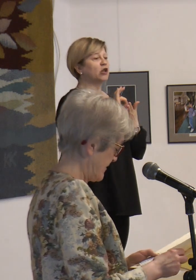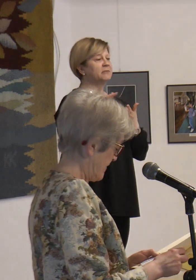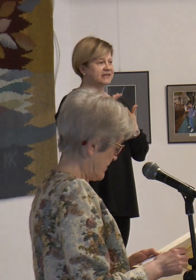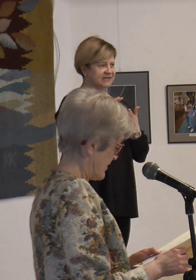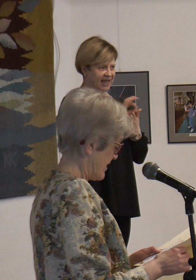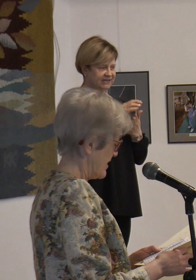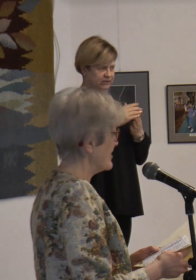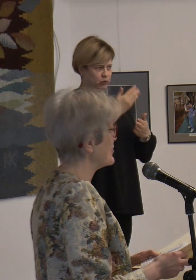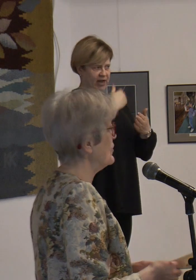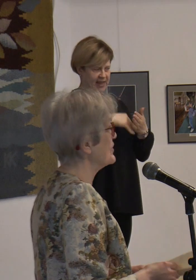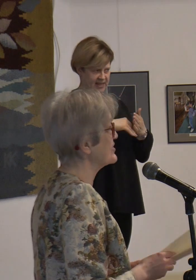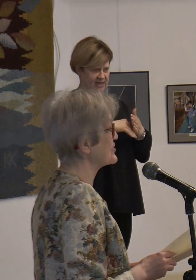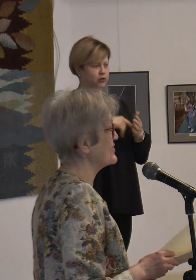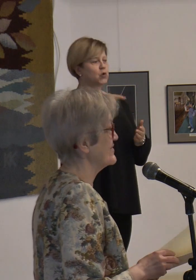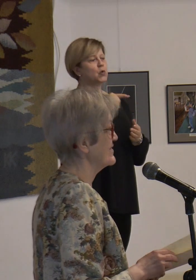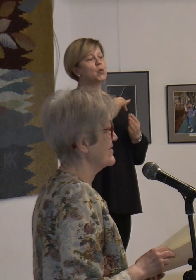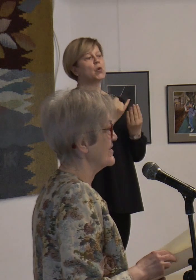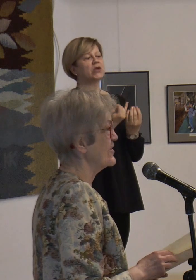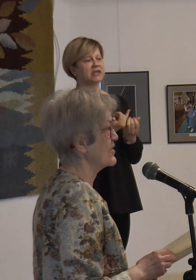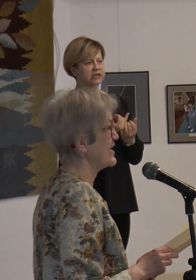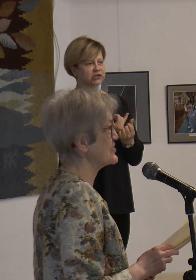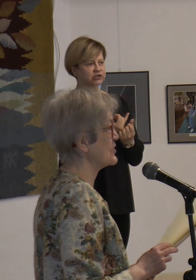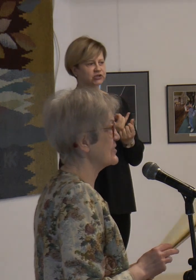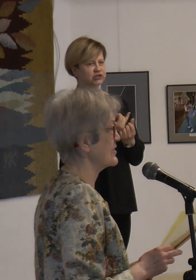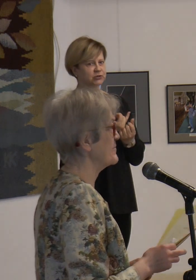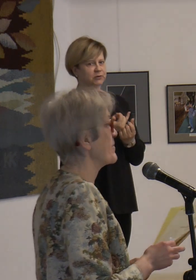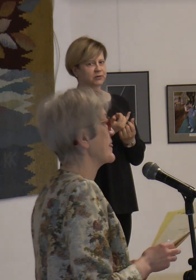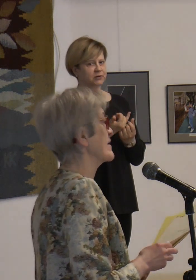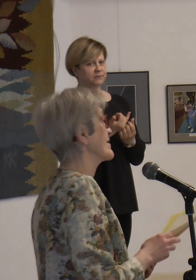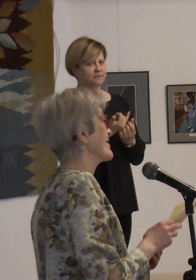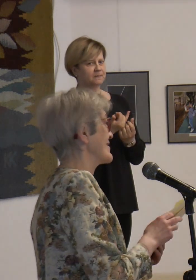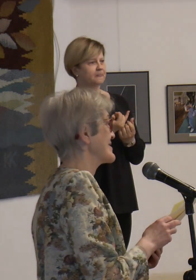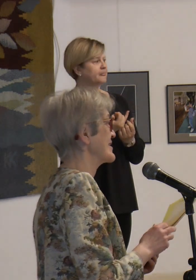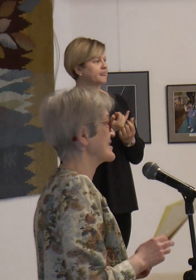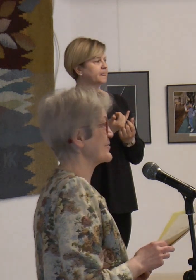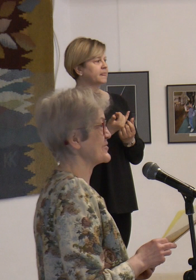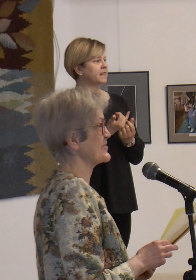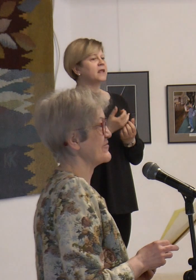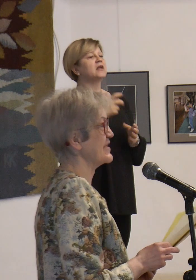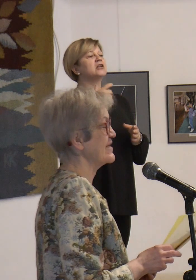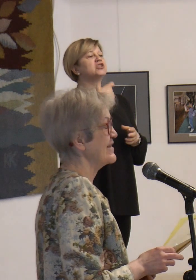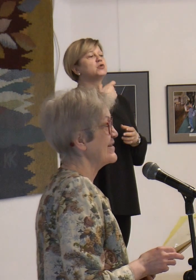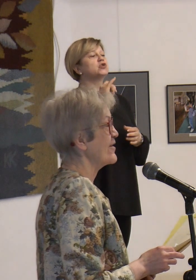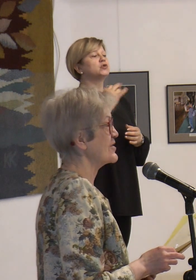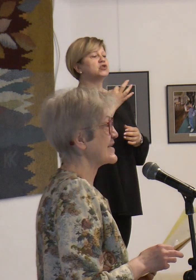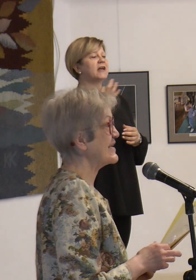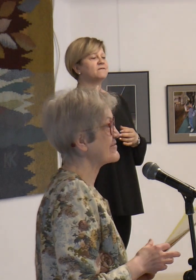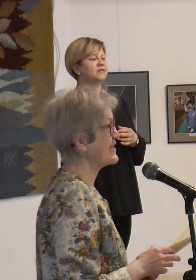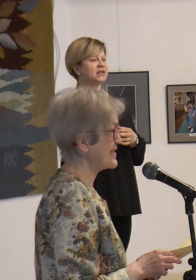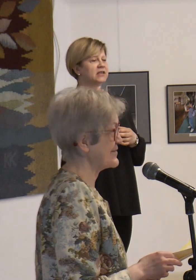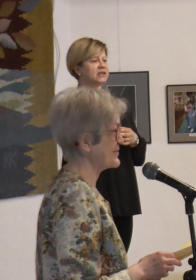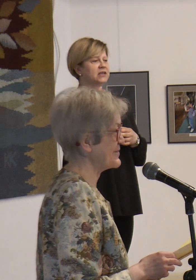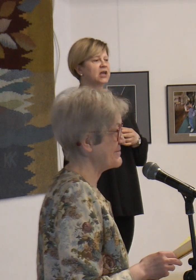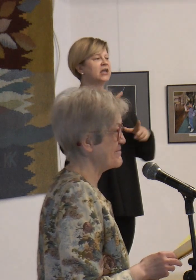elején, és ő is akárcsak az imént Csikós Józsefné az